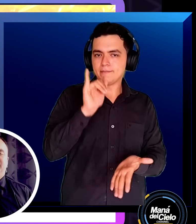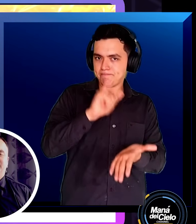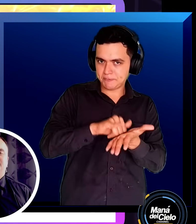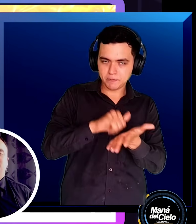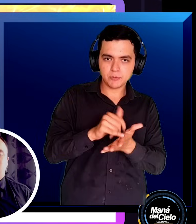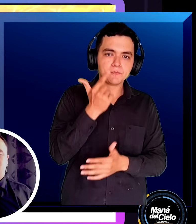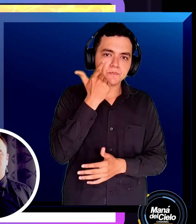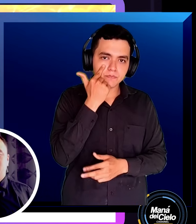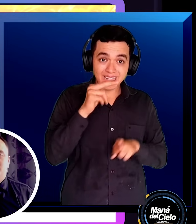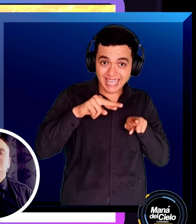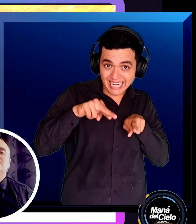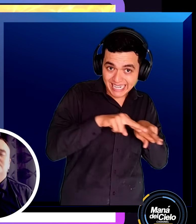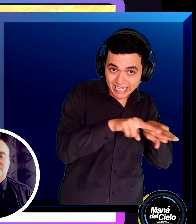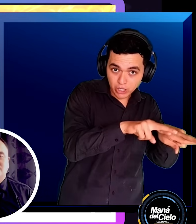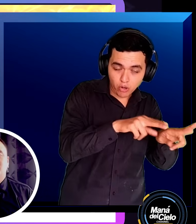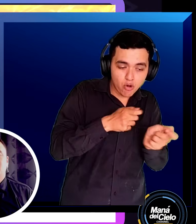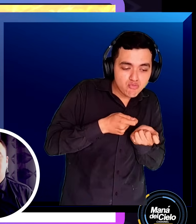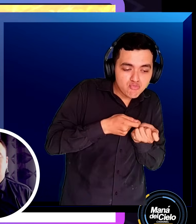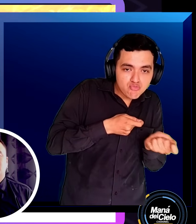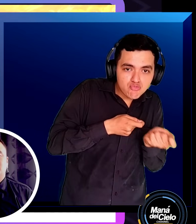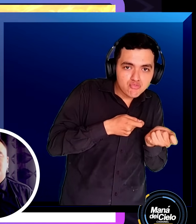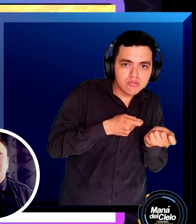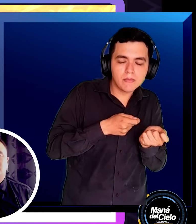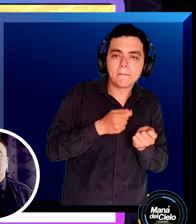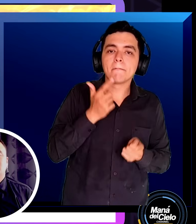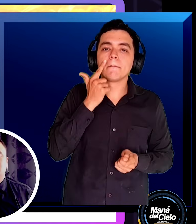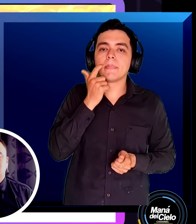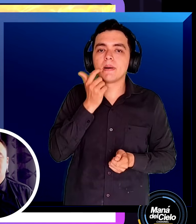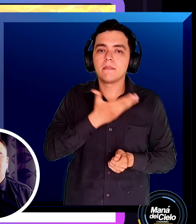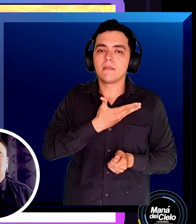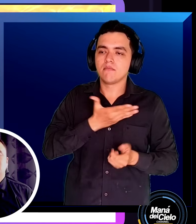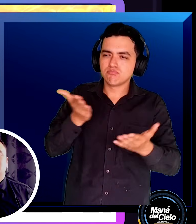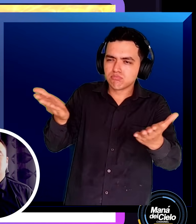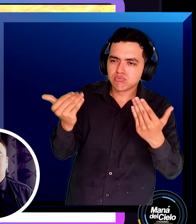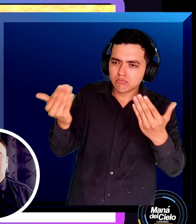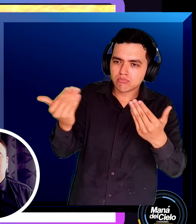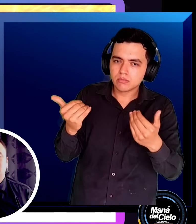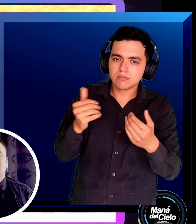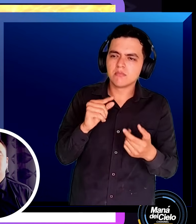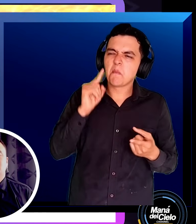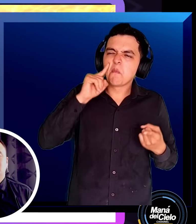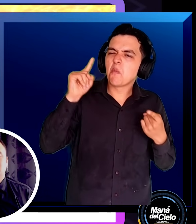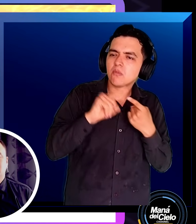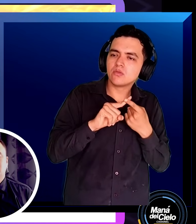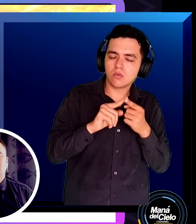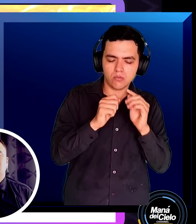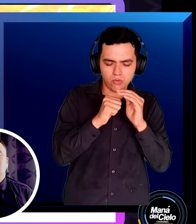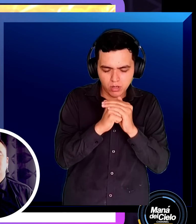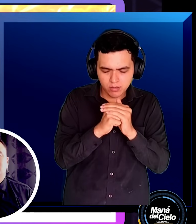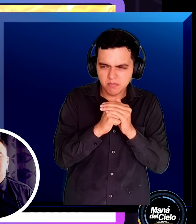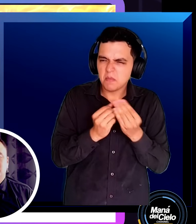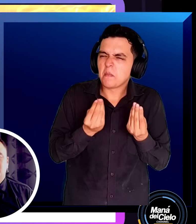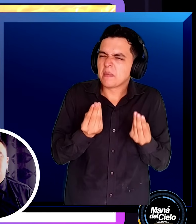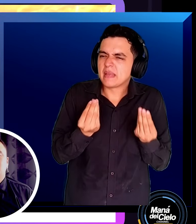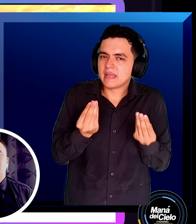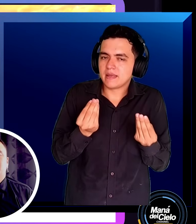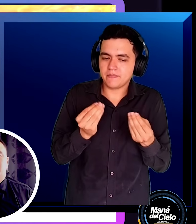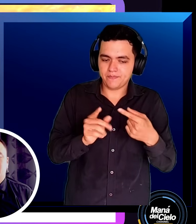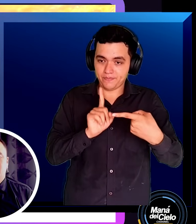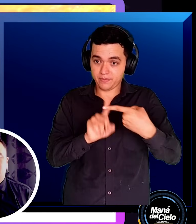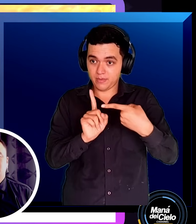amo, y como el niño siempre espera de la mano de su padre, así nosotros debemos